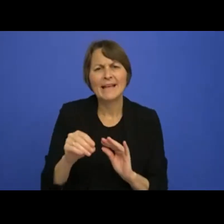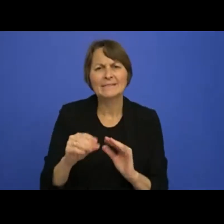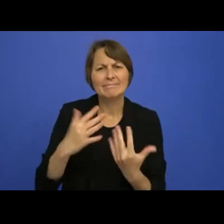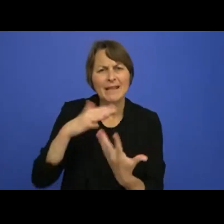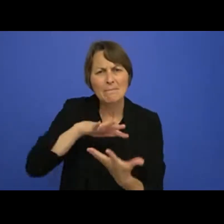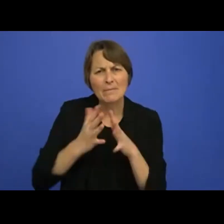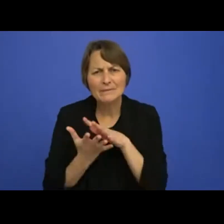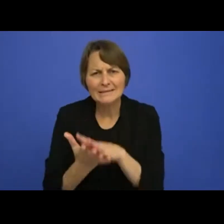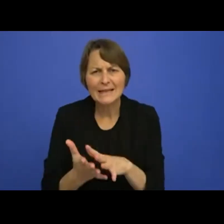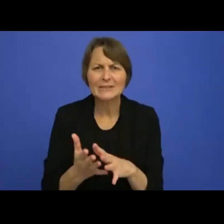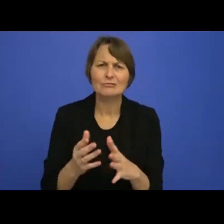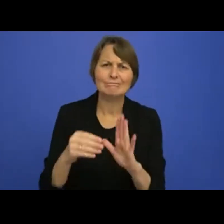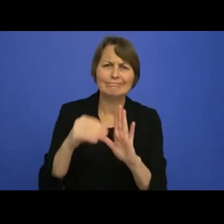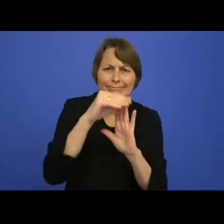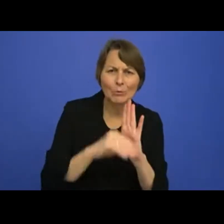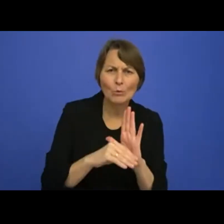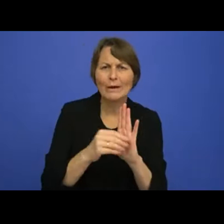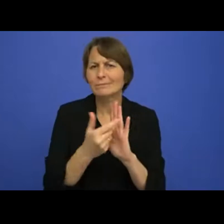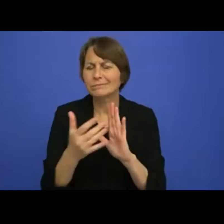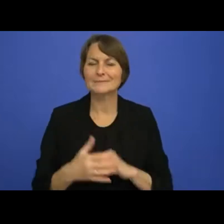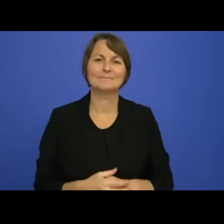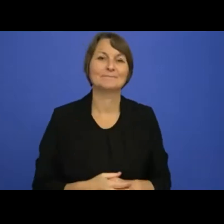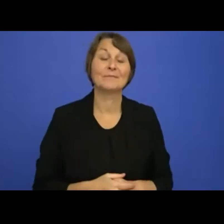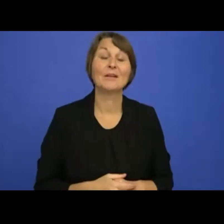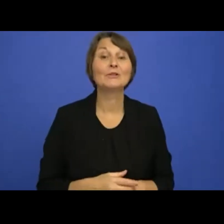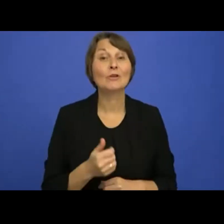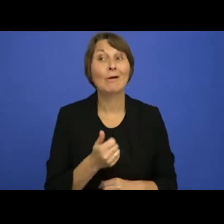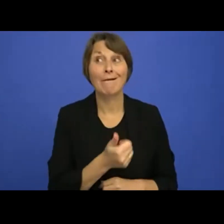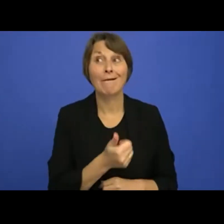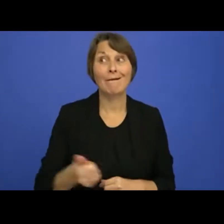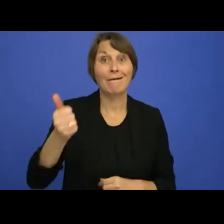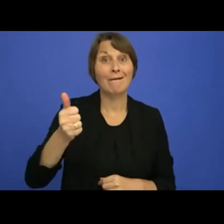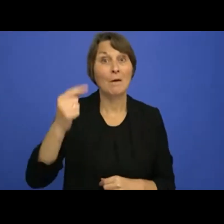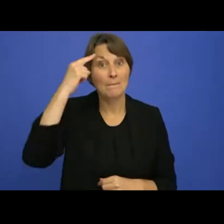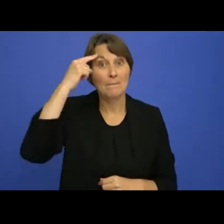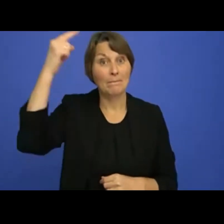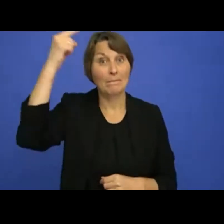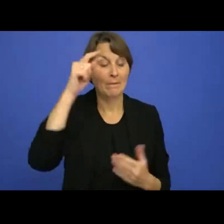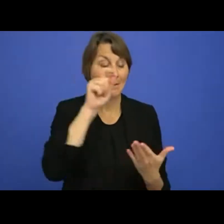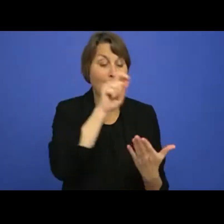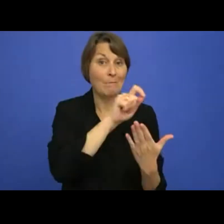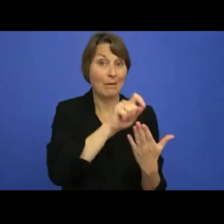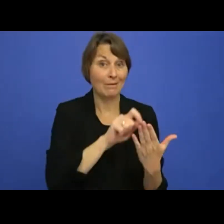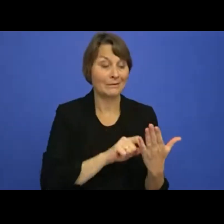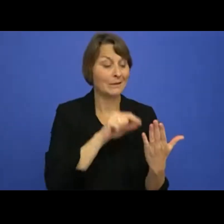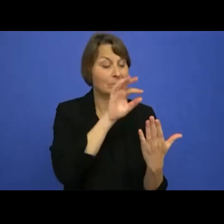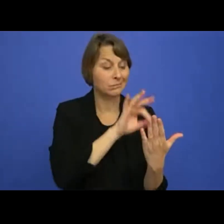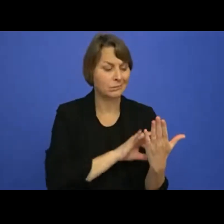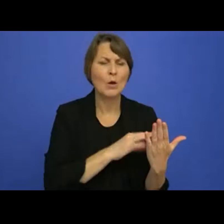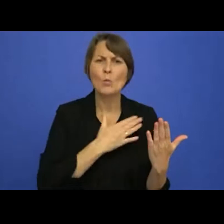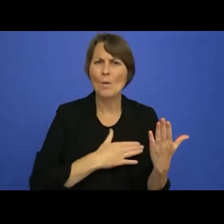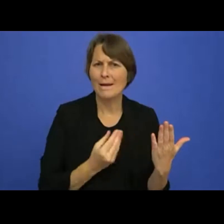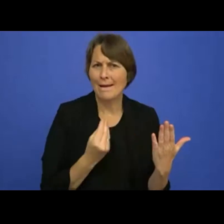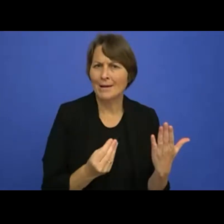des structures, etc. Le grand défi pour nos décideurs, c'est mettre en œuvre